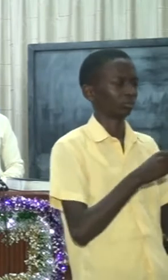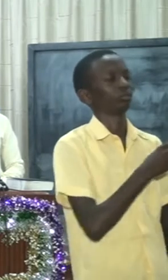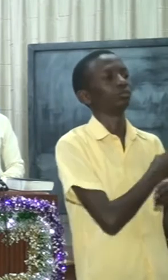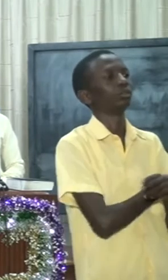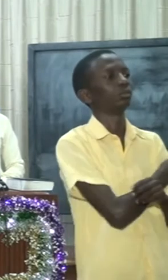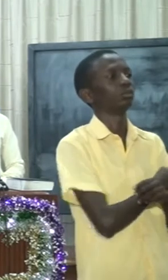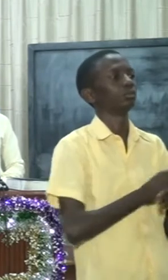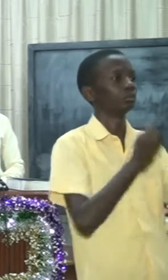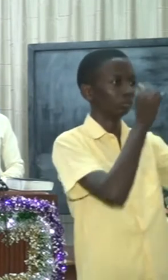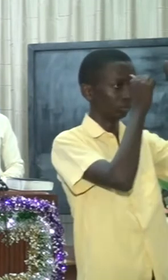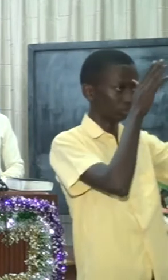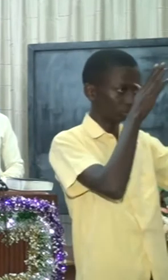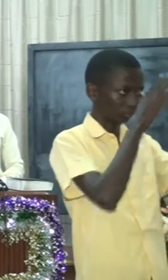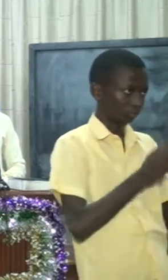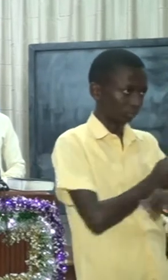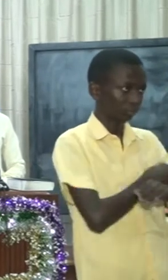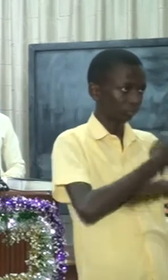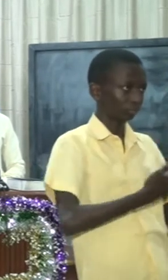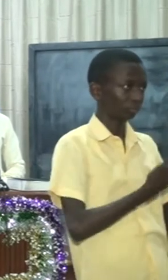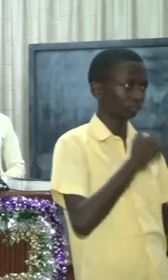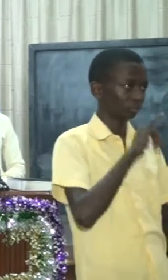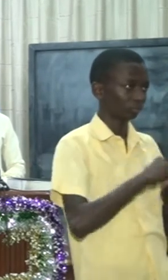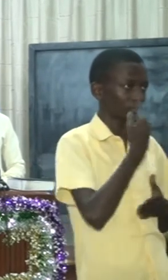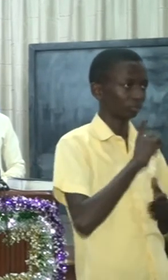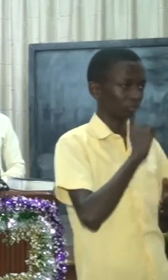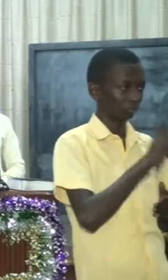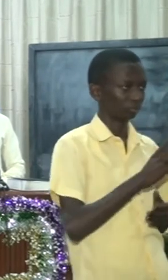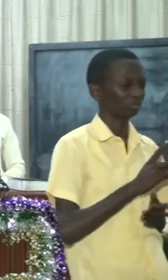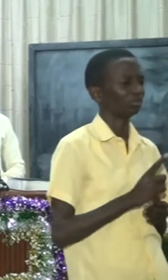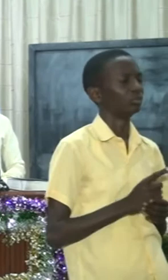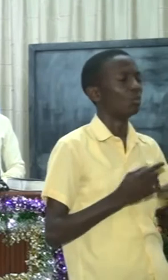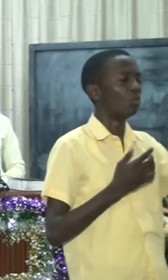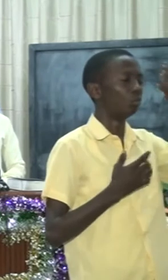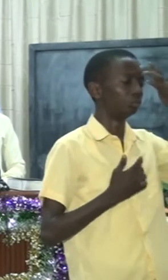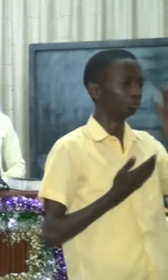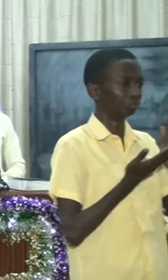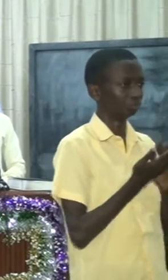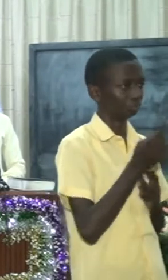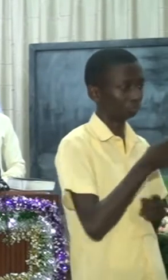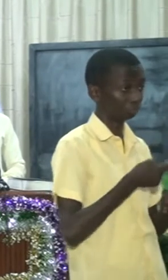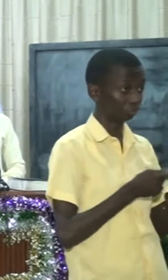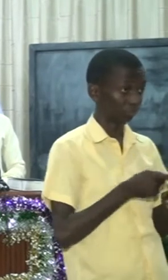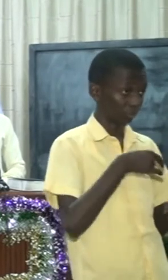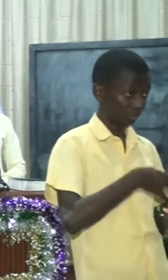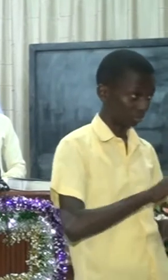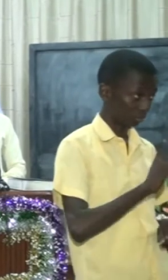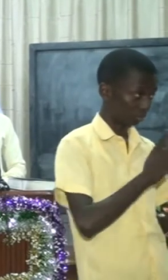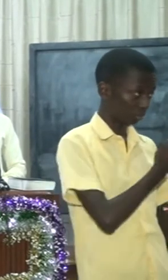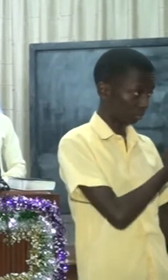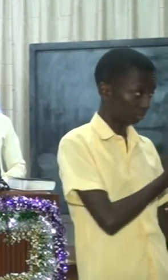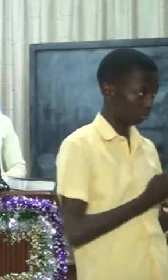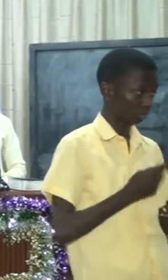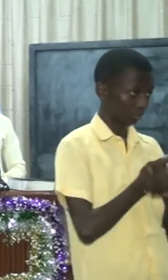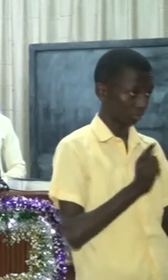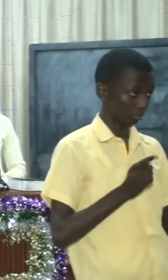dispensaire. Baba, na wengi ambao ni wagonjwa. Beaucoup d'autres qui sont malades. Kwa vidonda vyako apokee uponyaji kwa jina